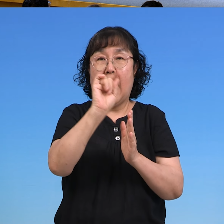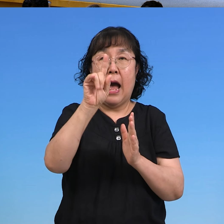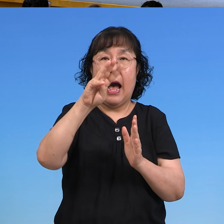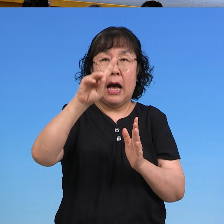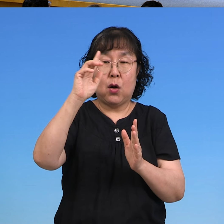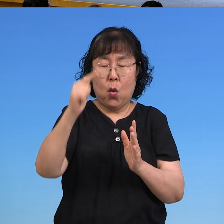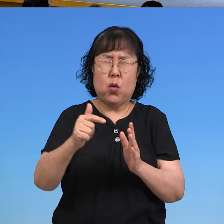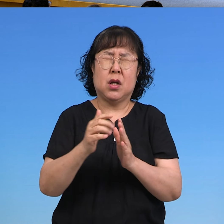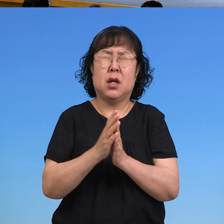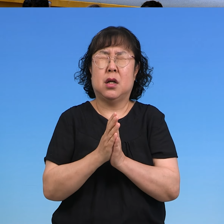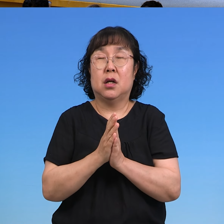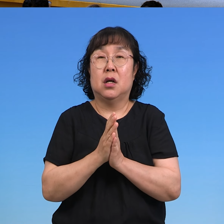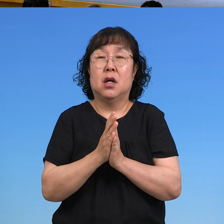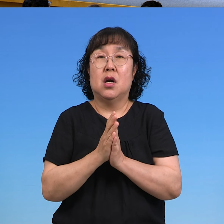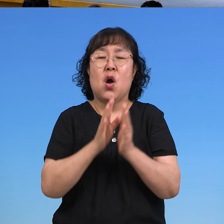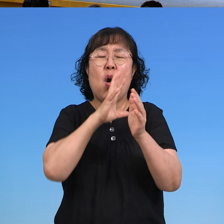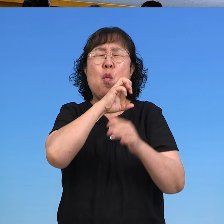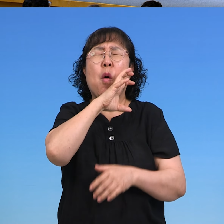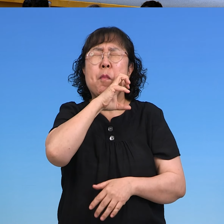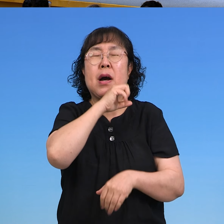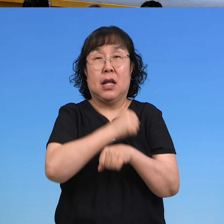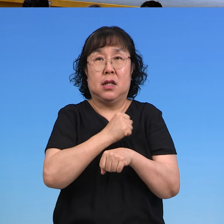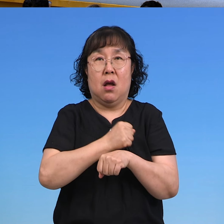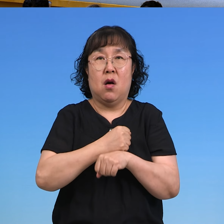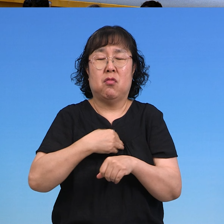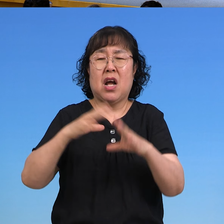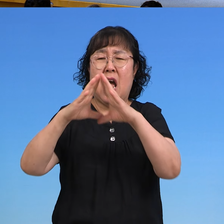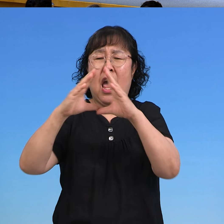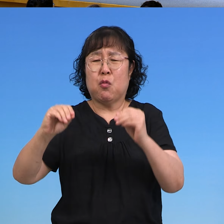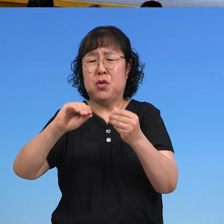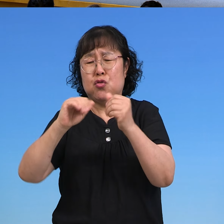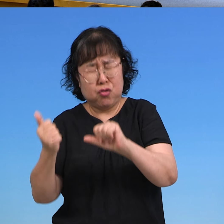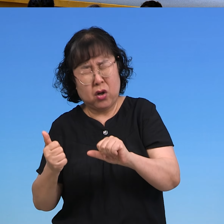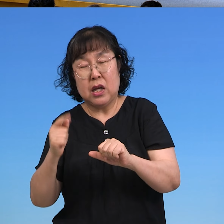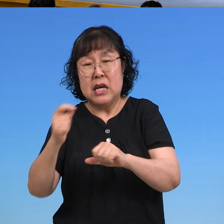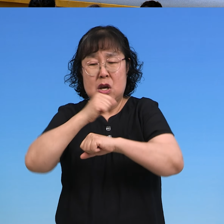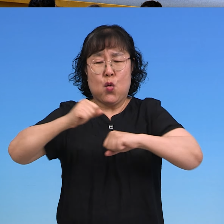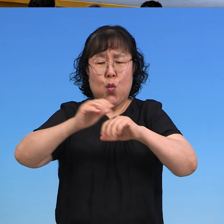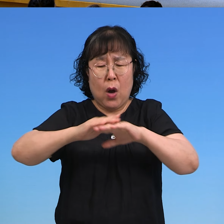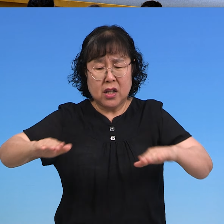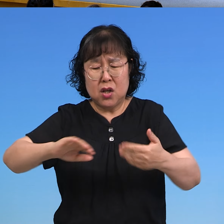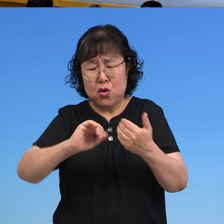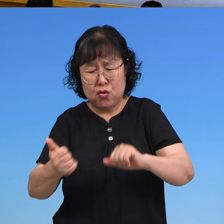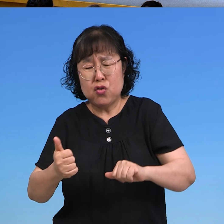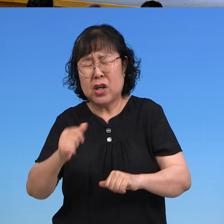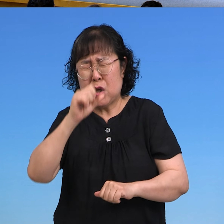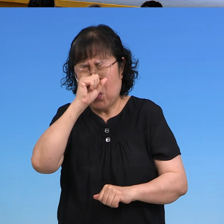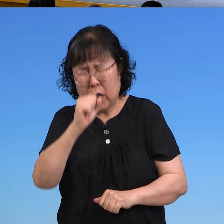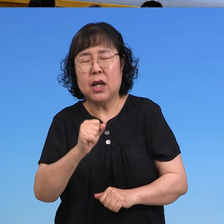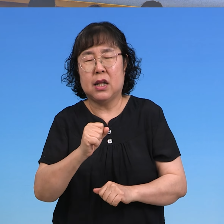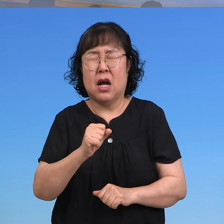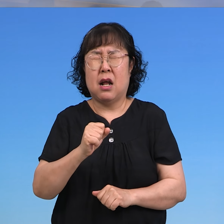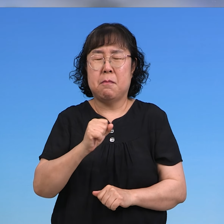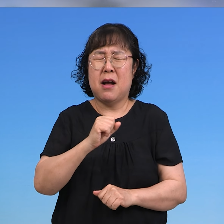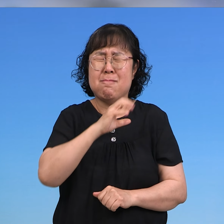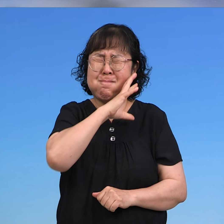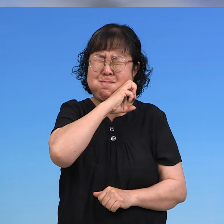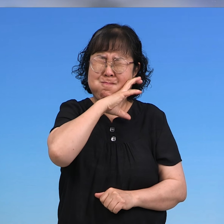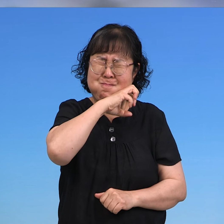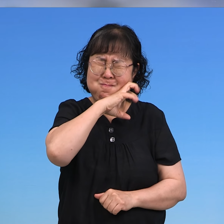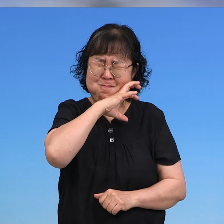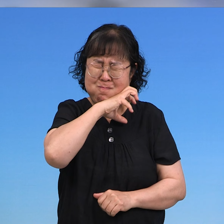죽었거나 이 광야에서 죽었다면 좋았을 걸, 막 울고 불고 난리가 나서 절망이 몰려왔습니다. 왜? 그 열